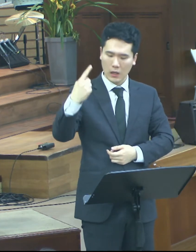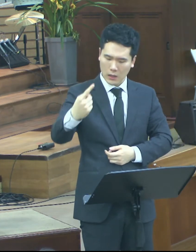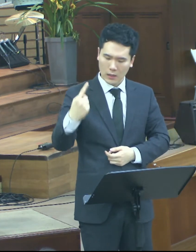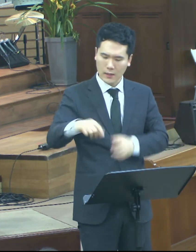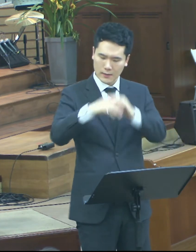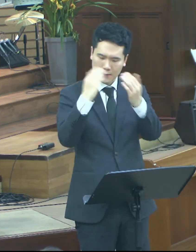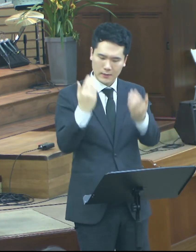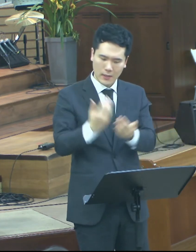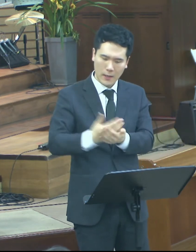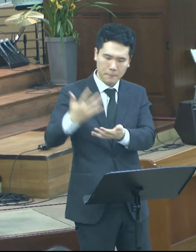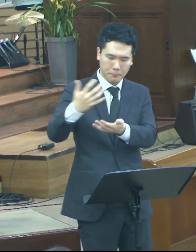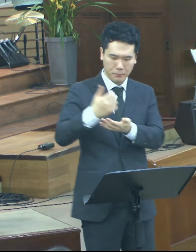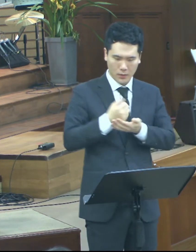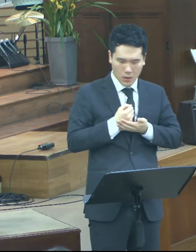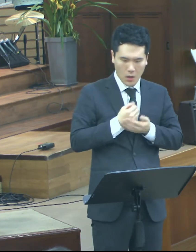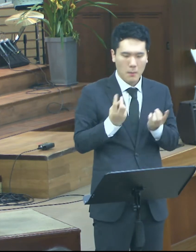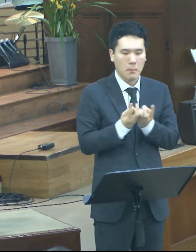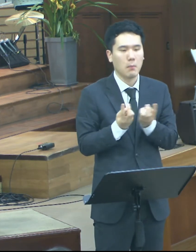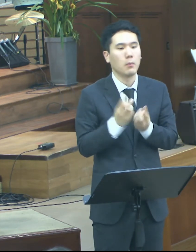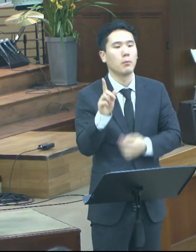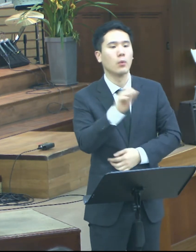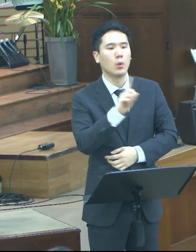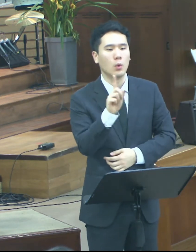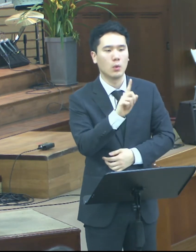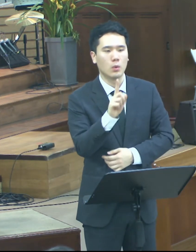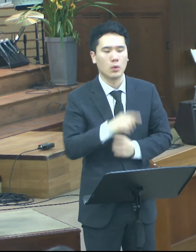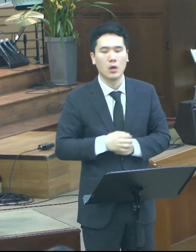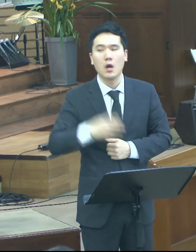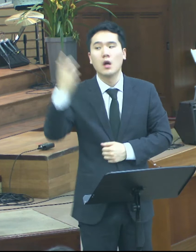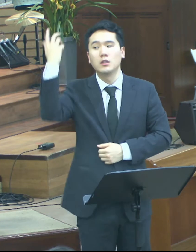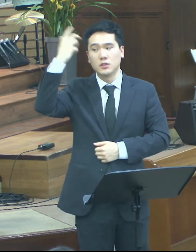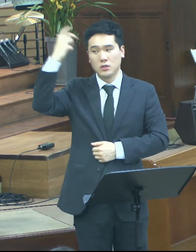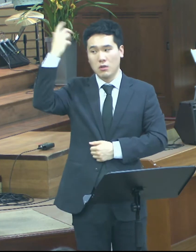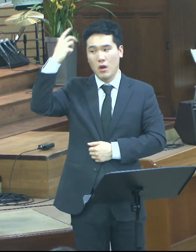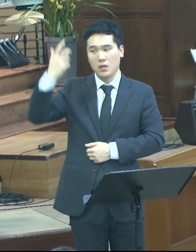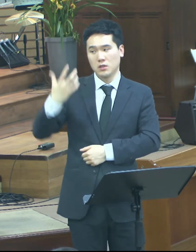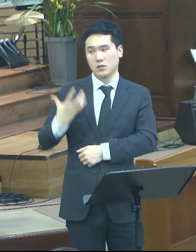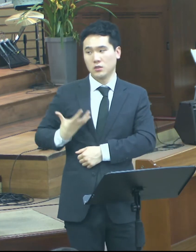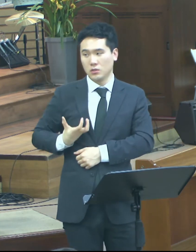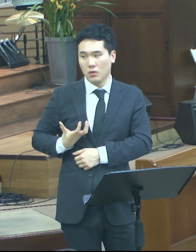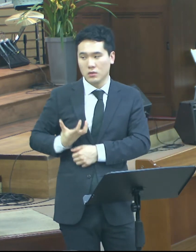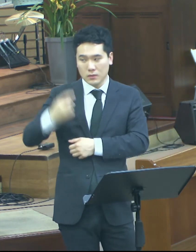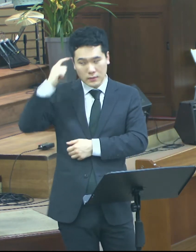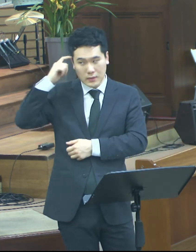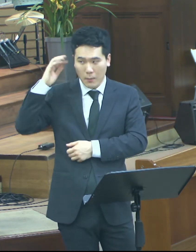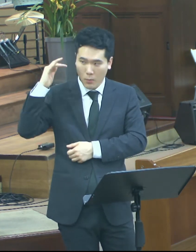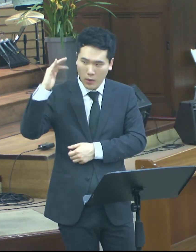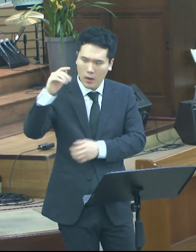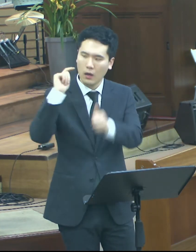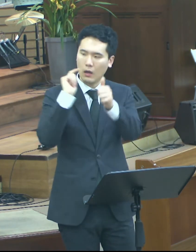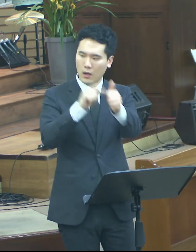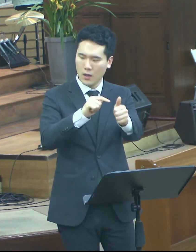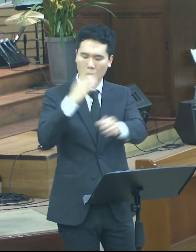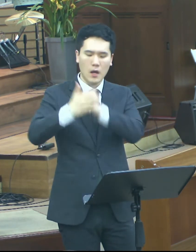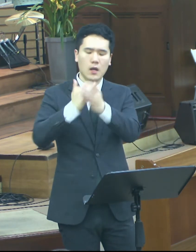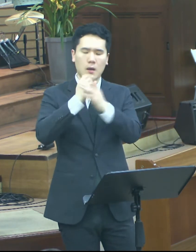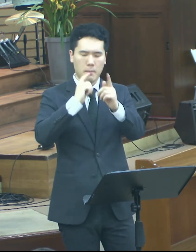어떻게 가능한가 하면 신령한 젖을 사모하는 하나님 말씀을 자주 대하고 묵상하고 가까이